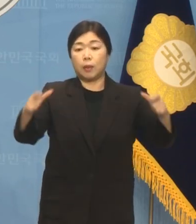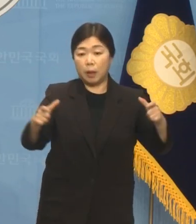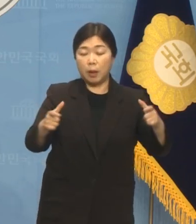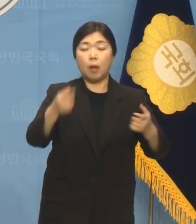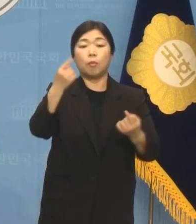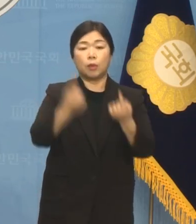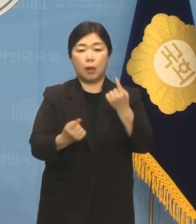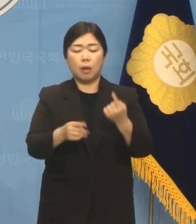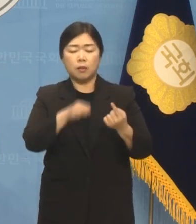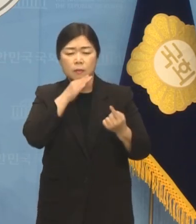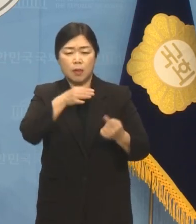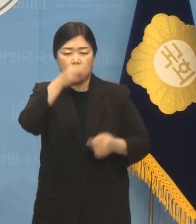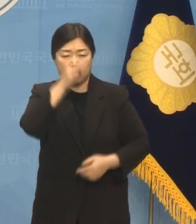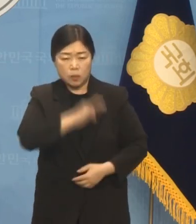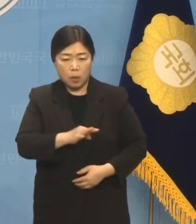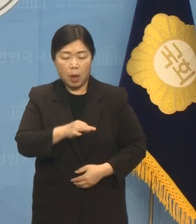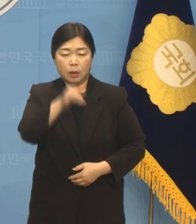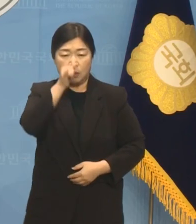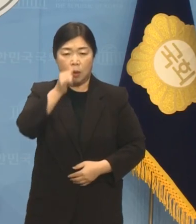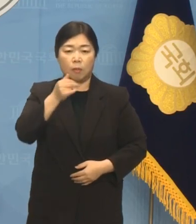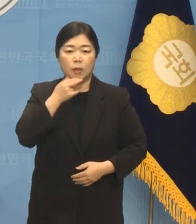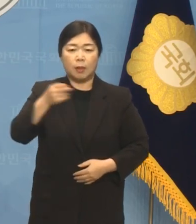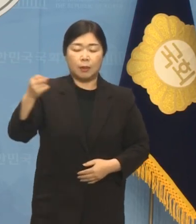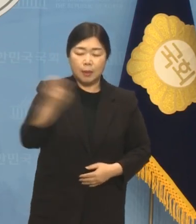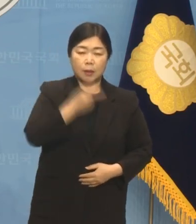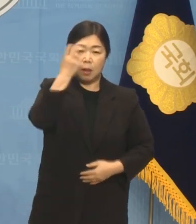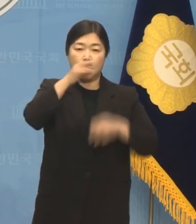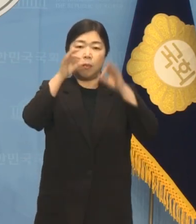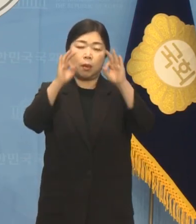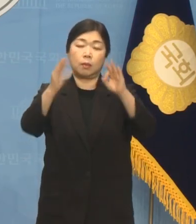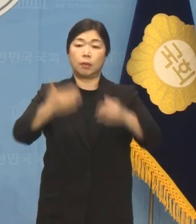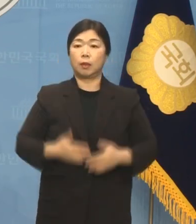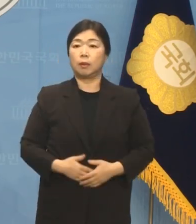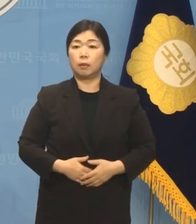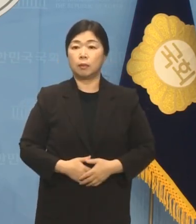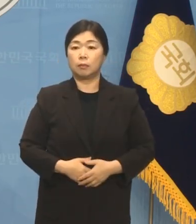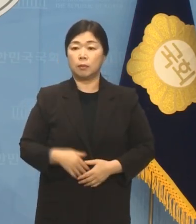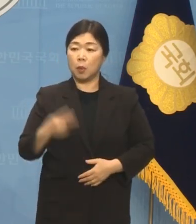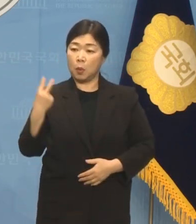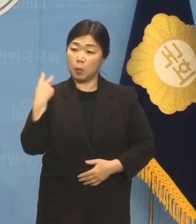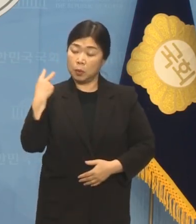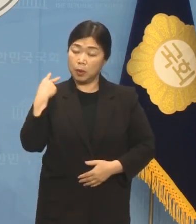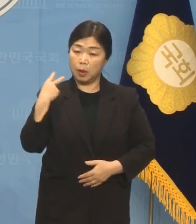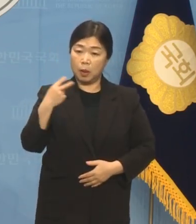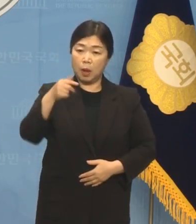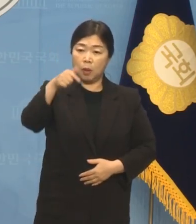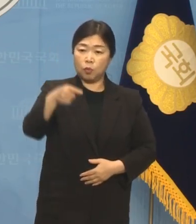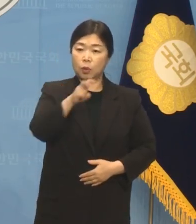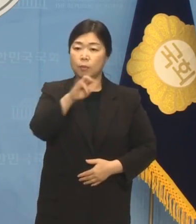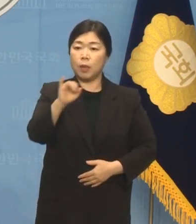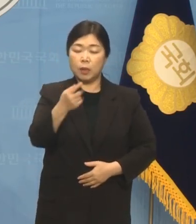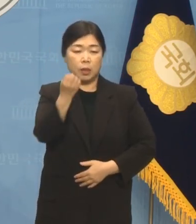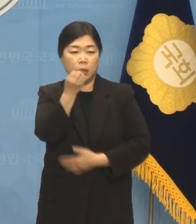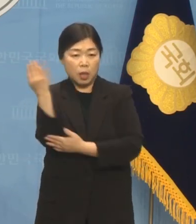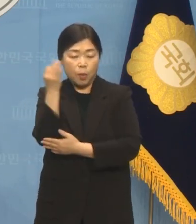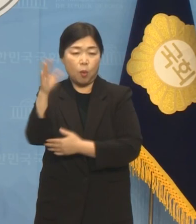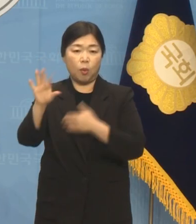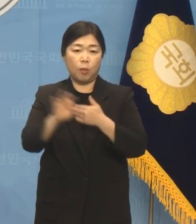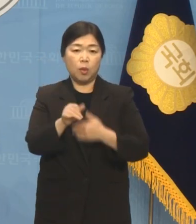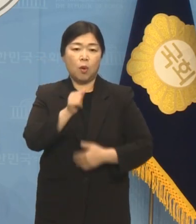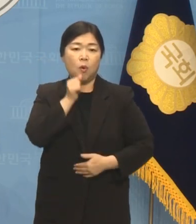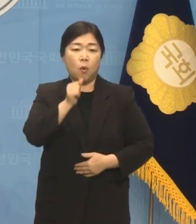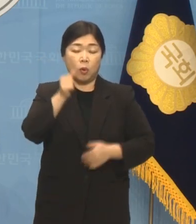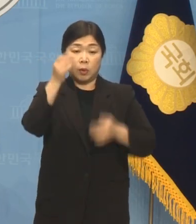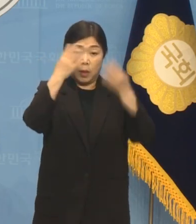원점 재검토입니다. 이틀 전 국민일보는 핫플의 추락이라는 표제의 기사로 홍대